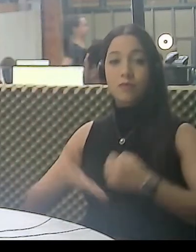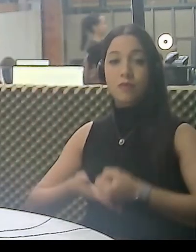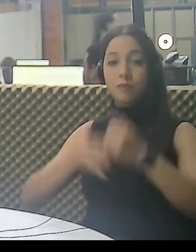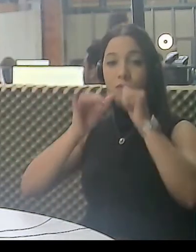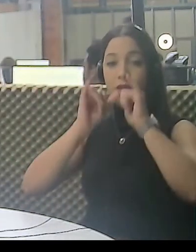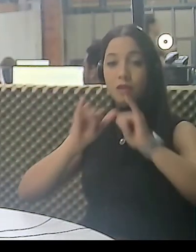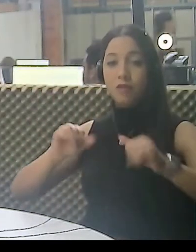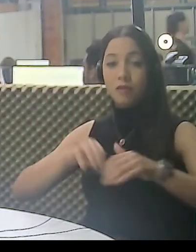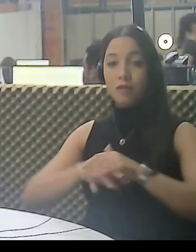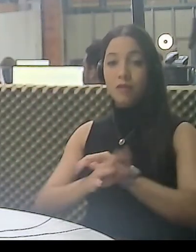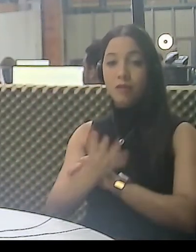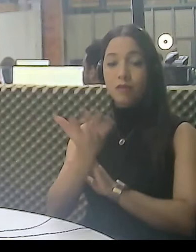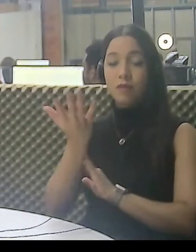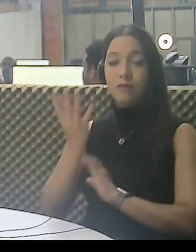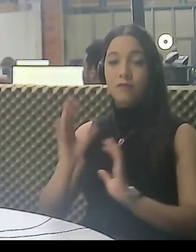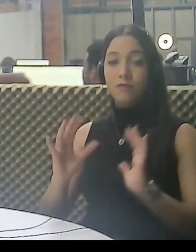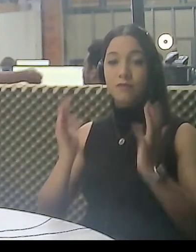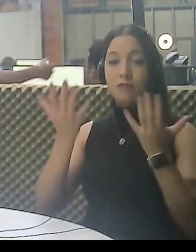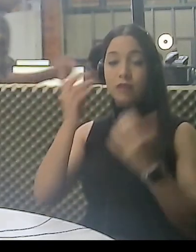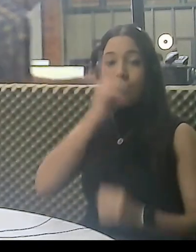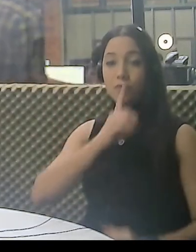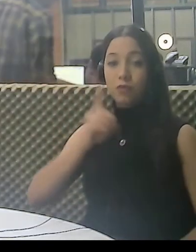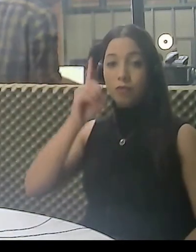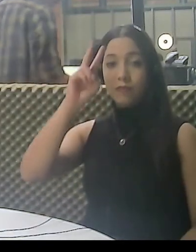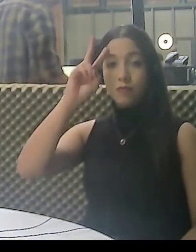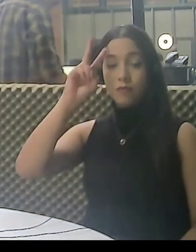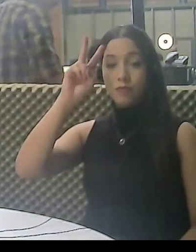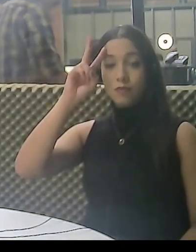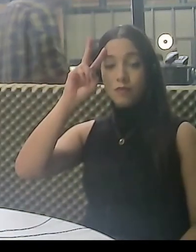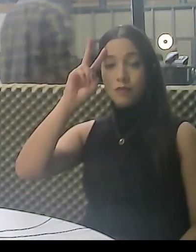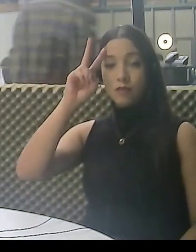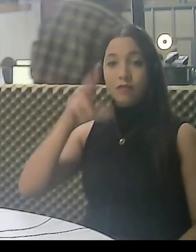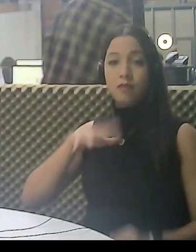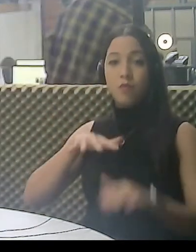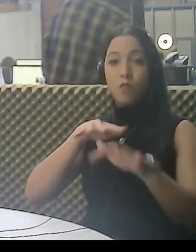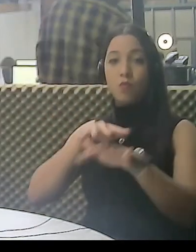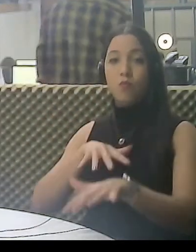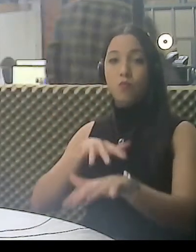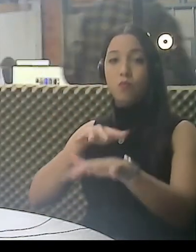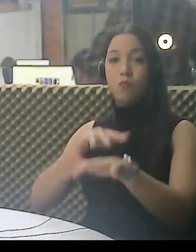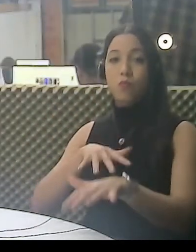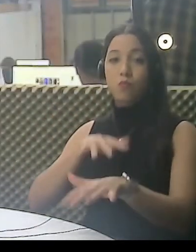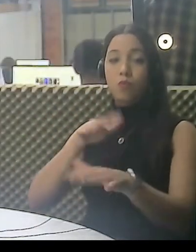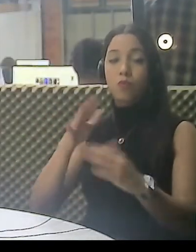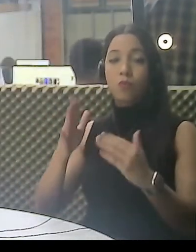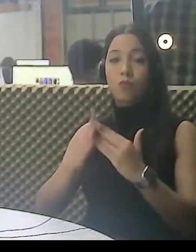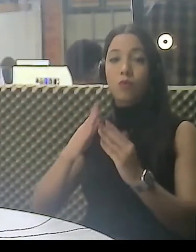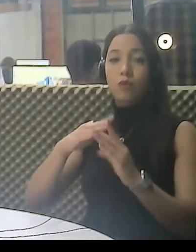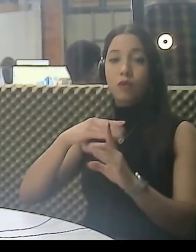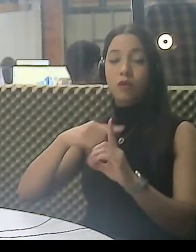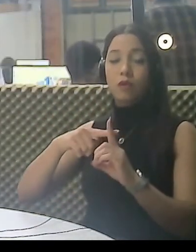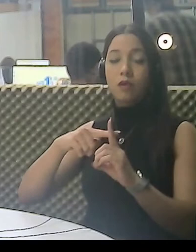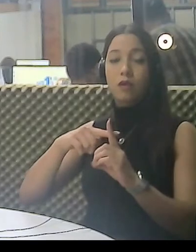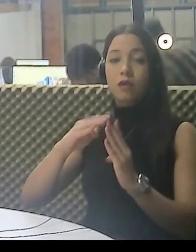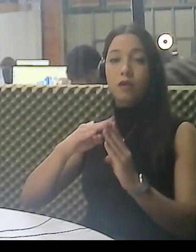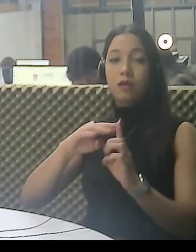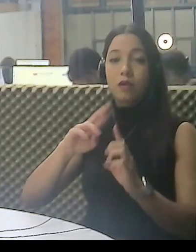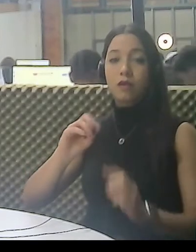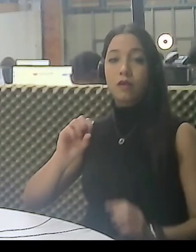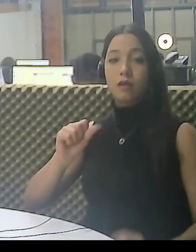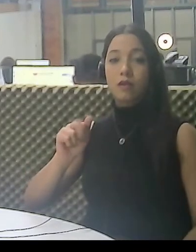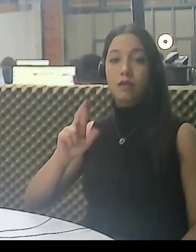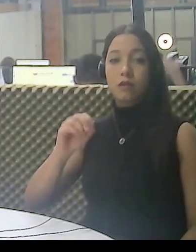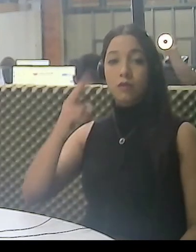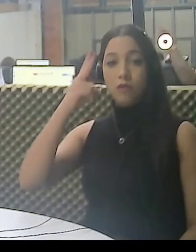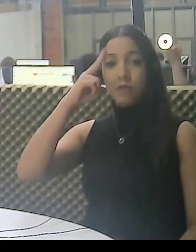divulga a tradicional festa. Neste domingo e segunda-feira, cortejos seguirão até a Igreja do Rosário. Os dois dias de